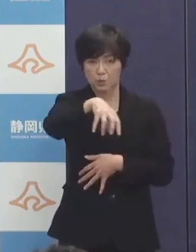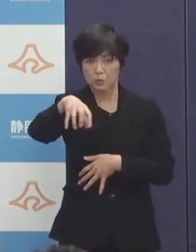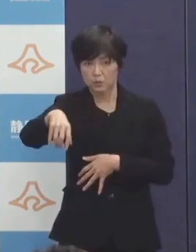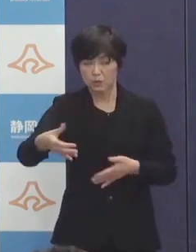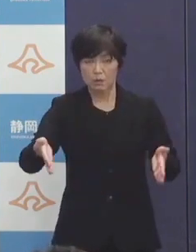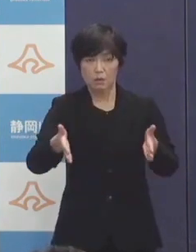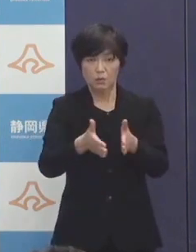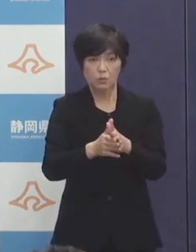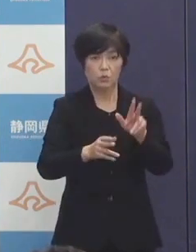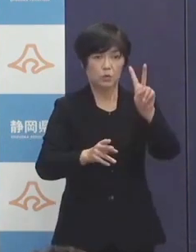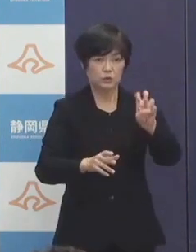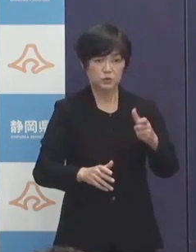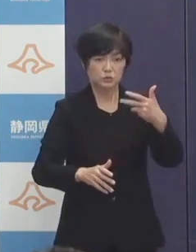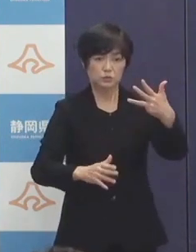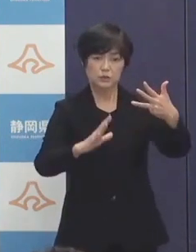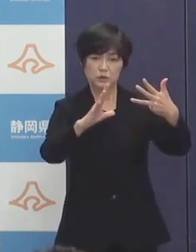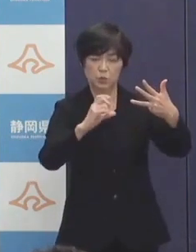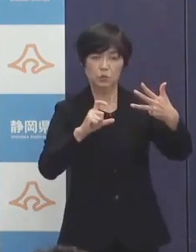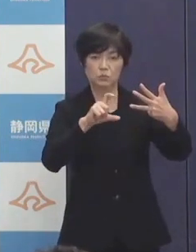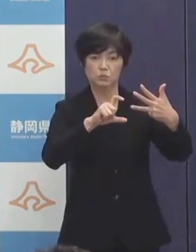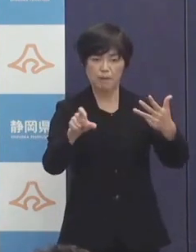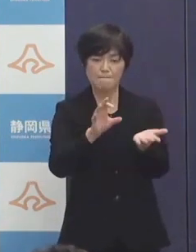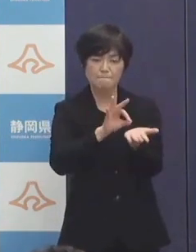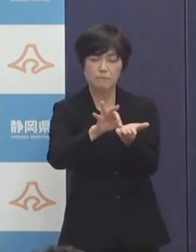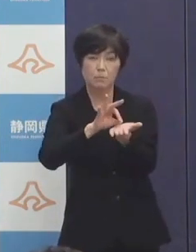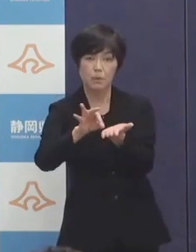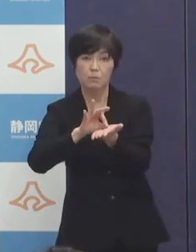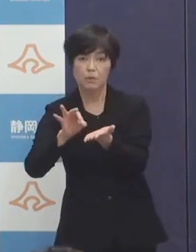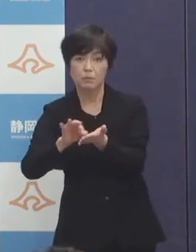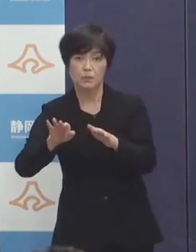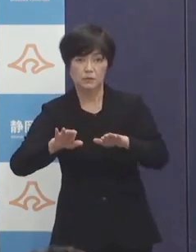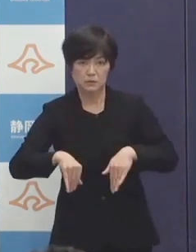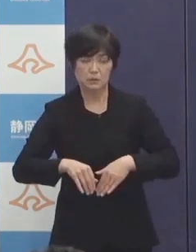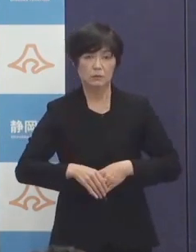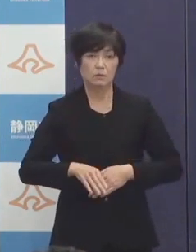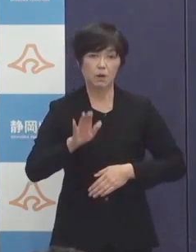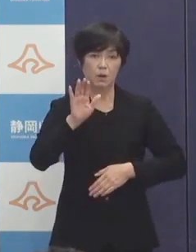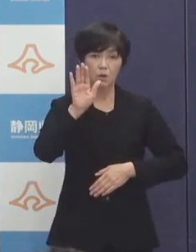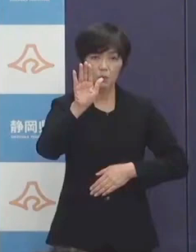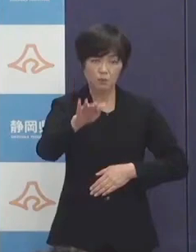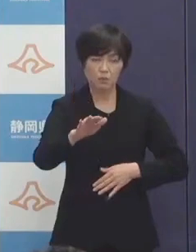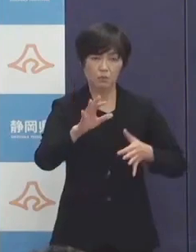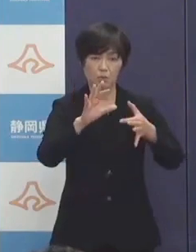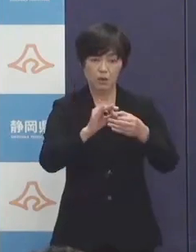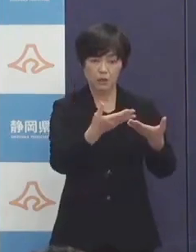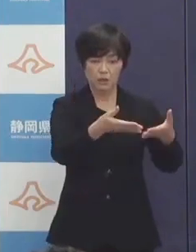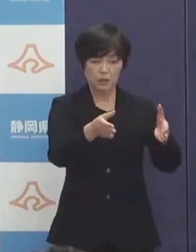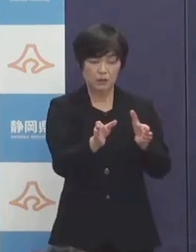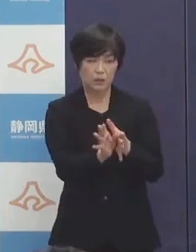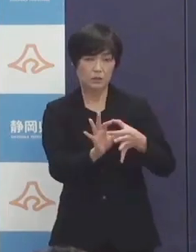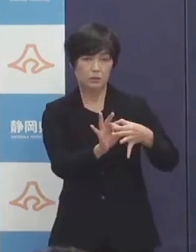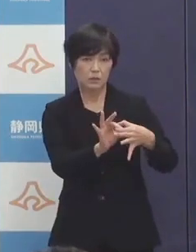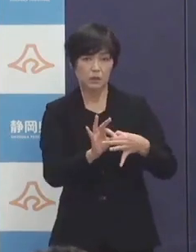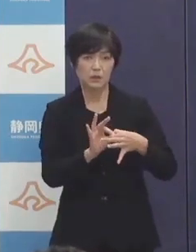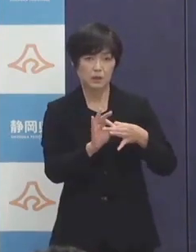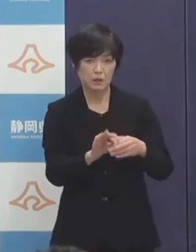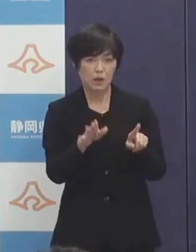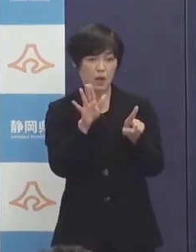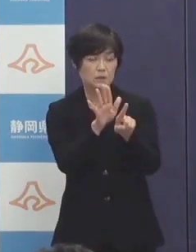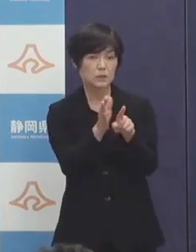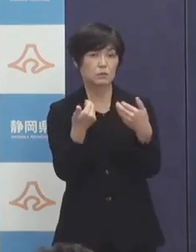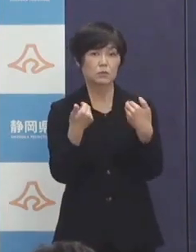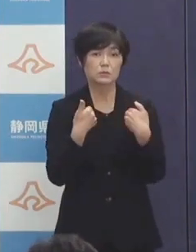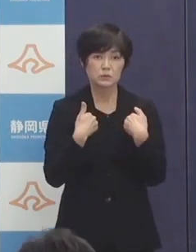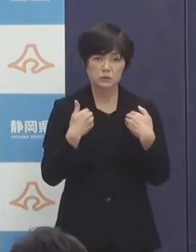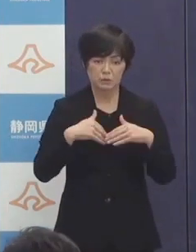計28億円余りとなりました。今後も関係団体と連携しながら、支援を必要